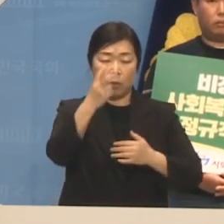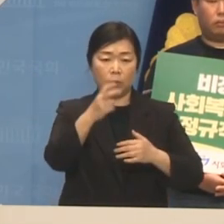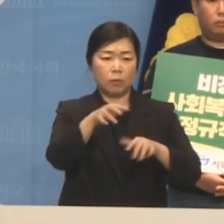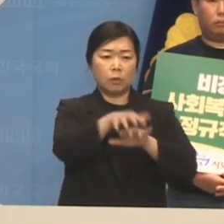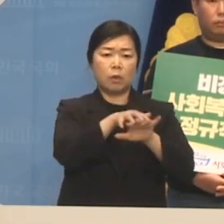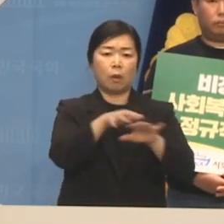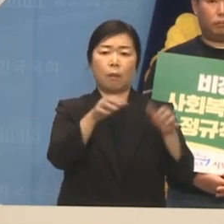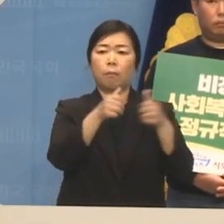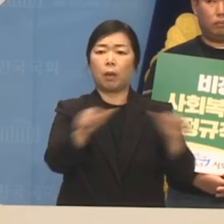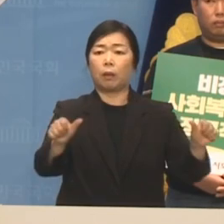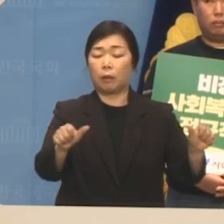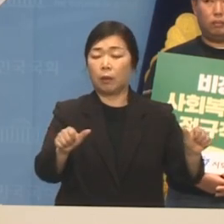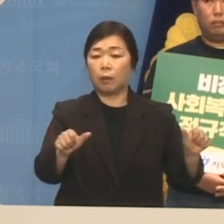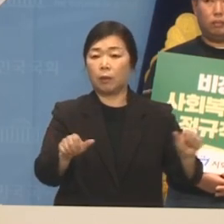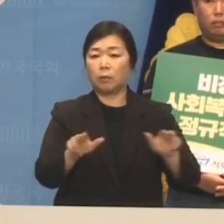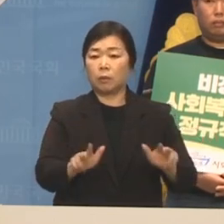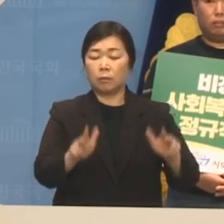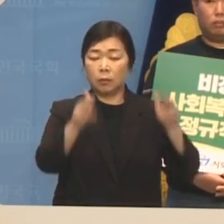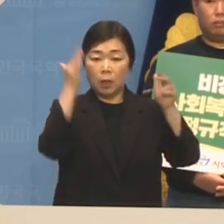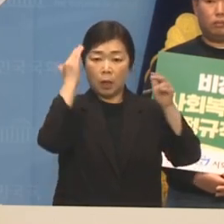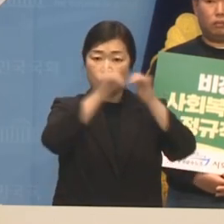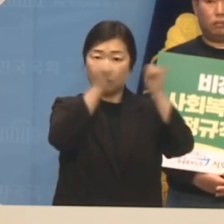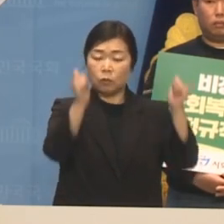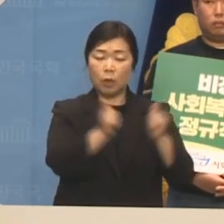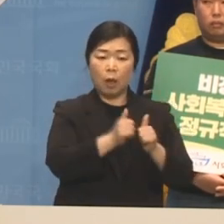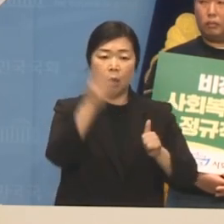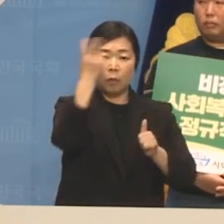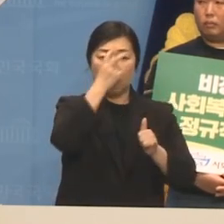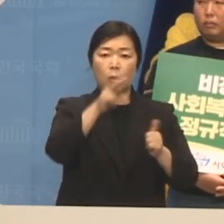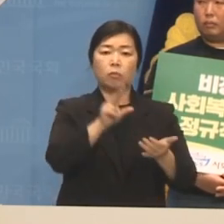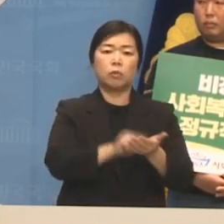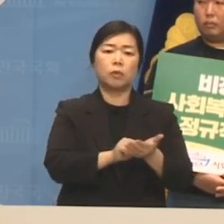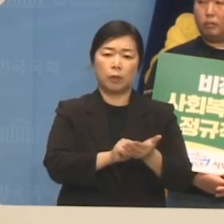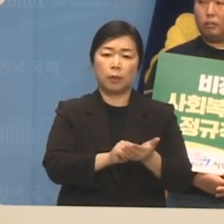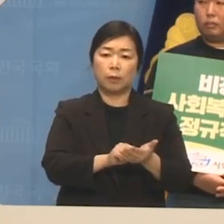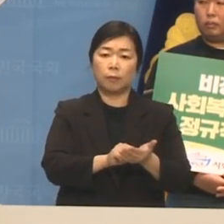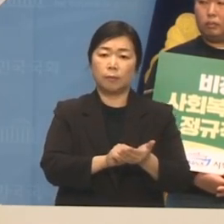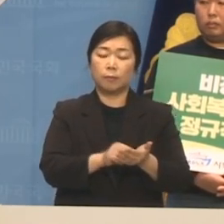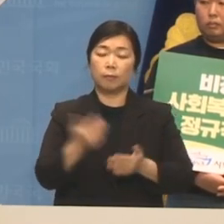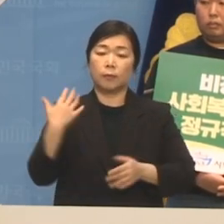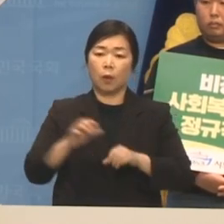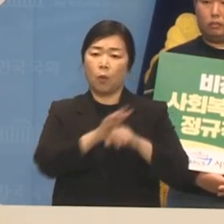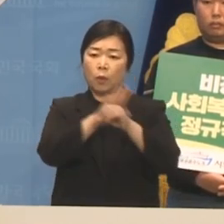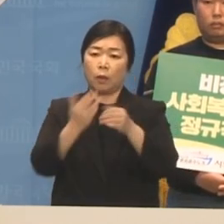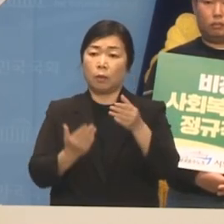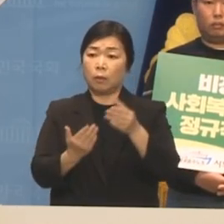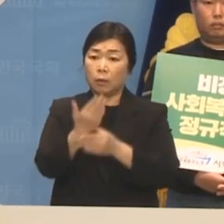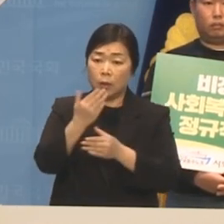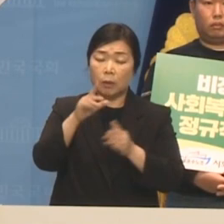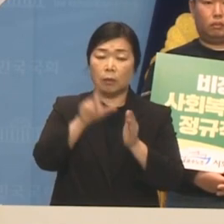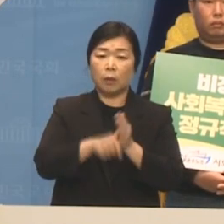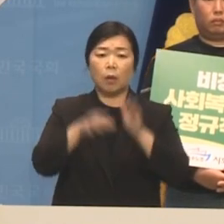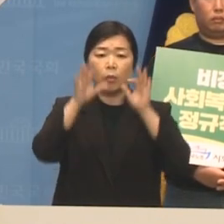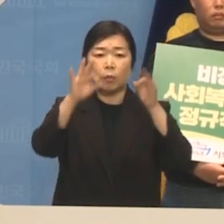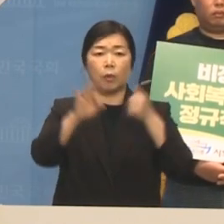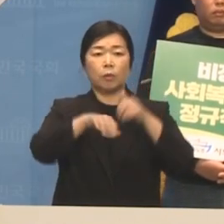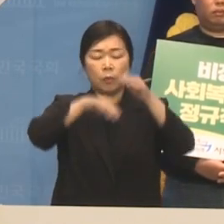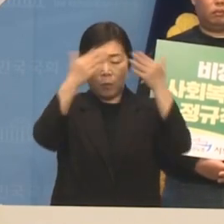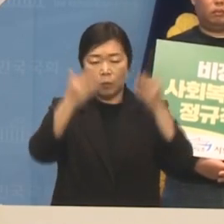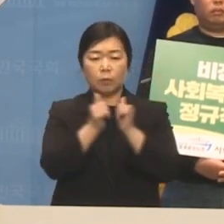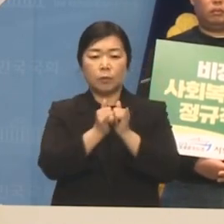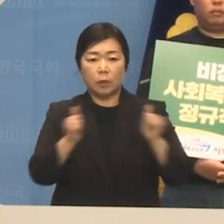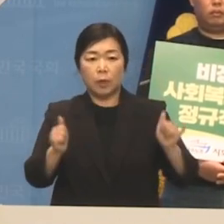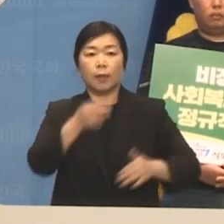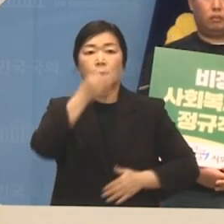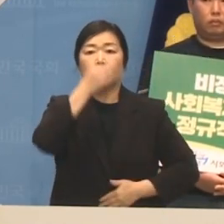지금의 한국의 돌봄사회를 표현하는 말들일 것입니다. 지난 코로나 재난 시기를 복기해 보면 온 국민이 힘들어할